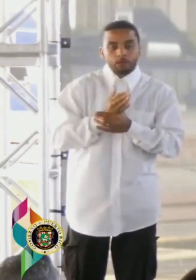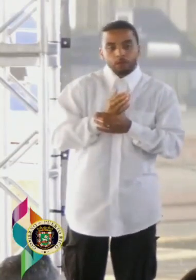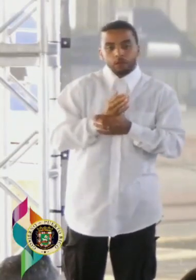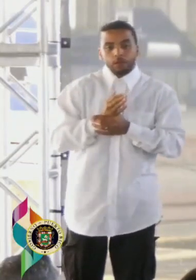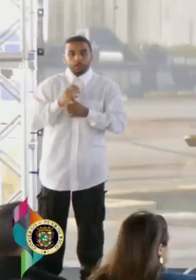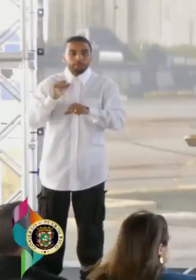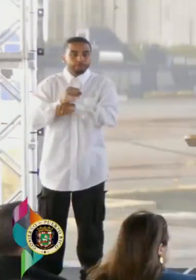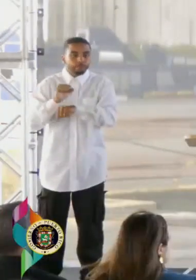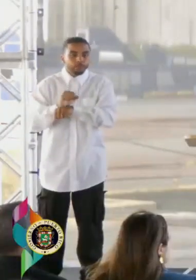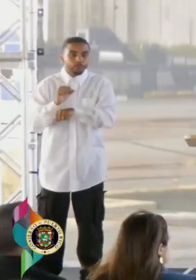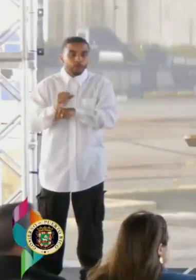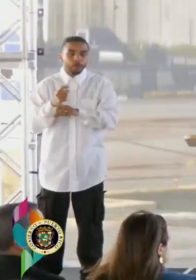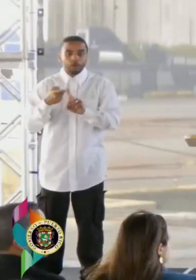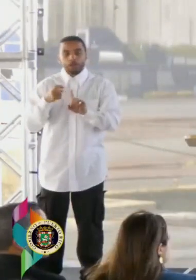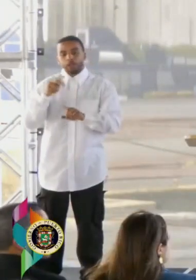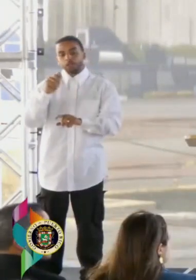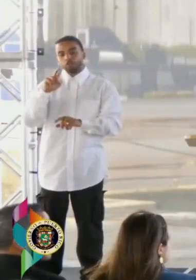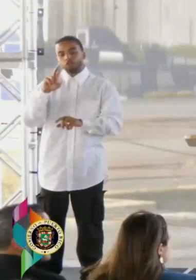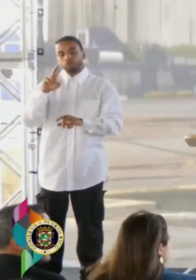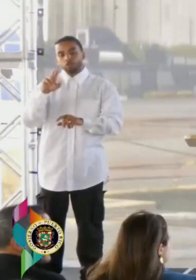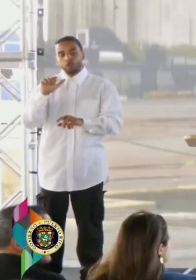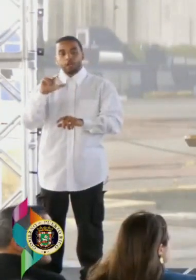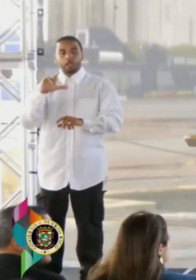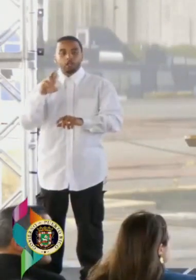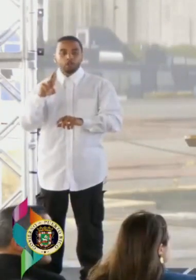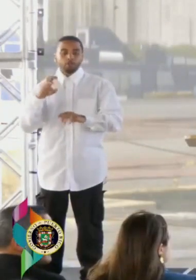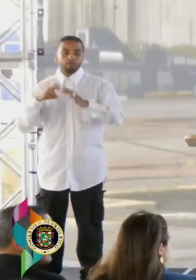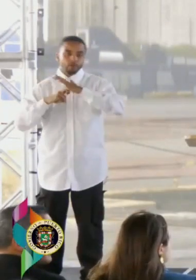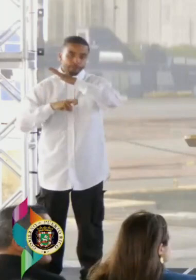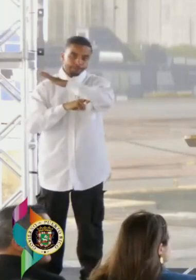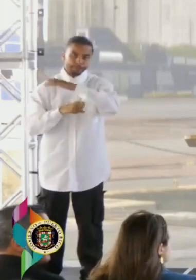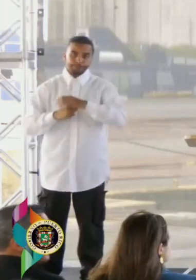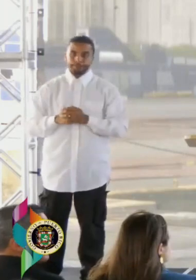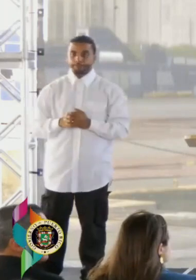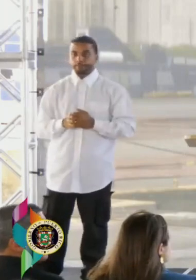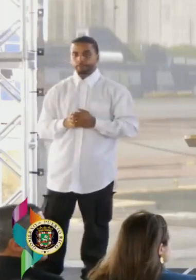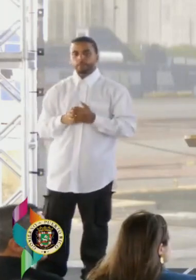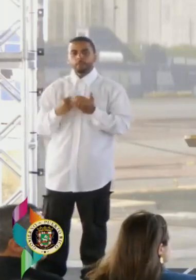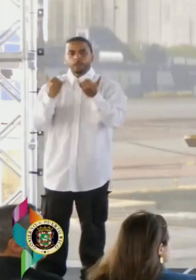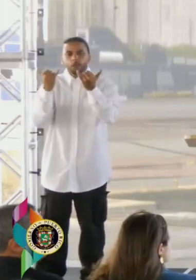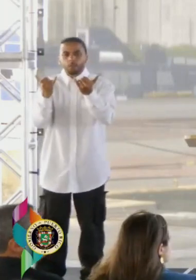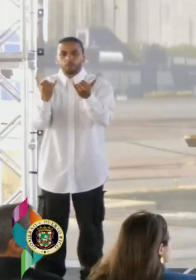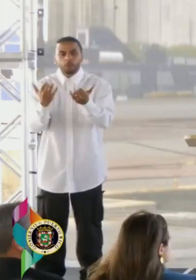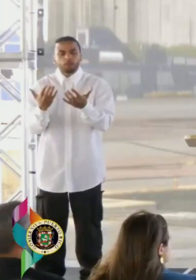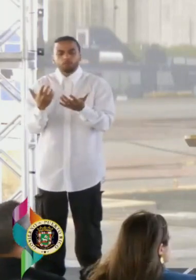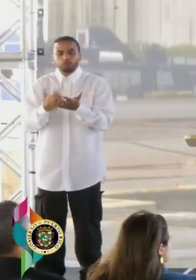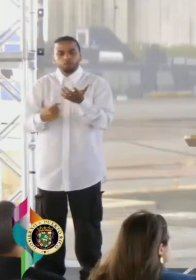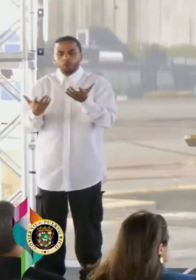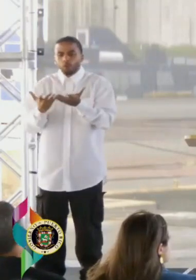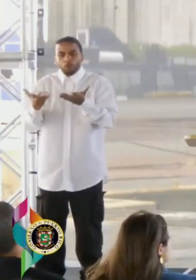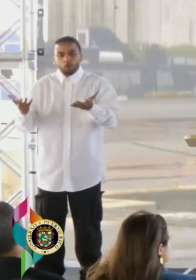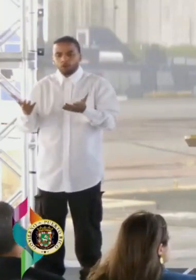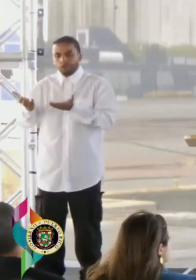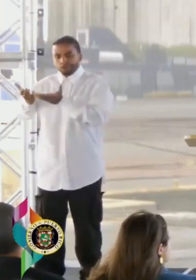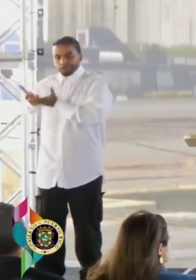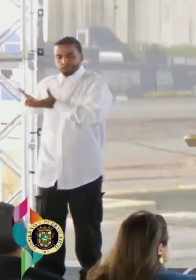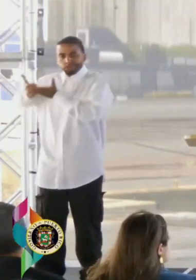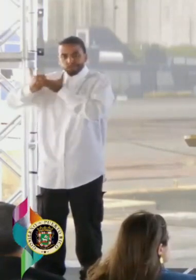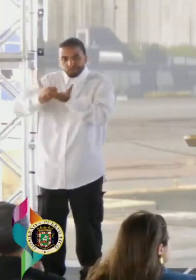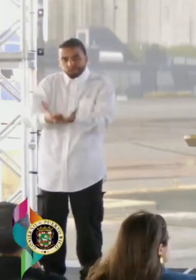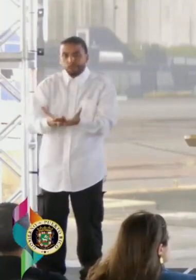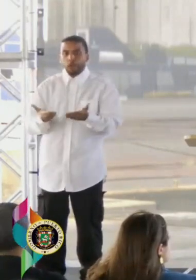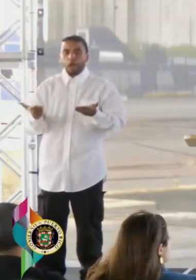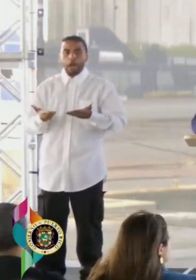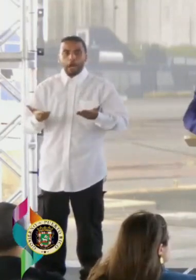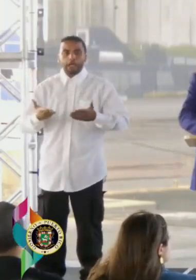telenoticias Saludos Buenas tardes Eh quería saber actualmente Qué tipo de carga es la que se se baja aquí en en este